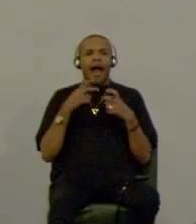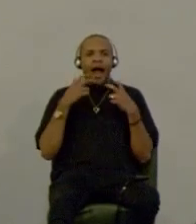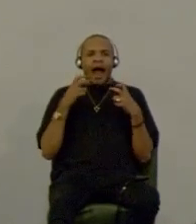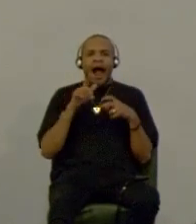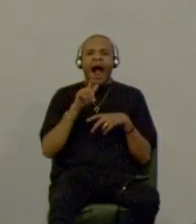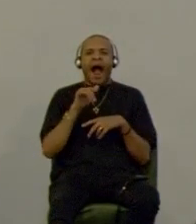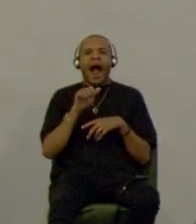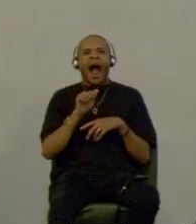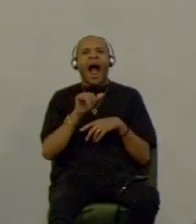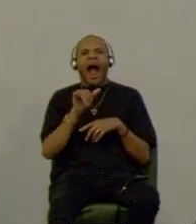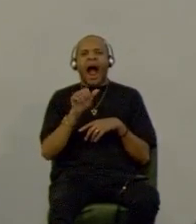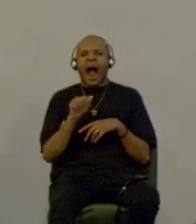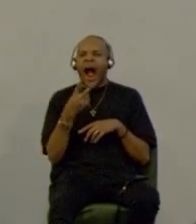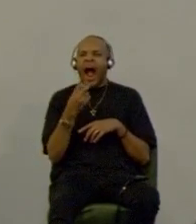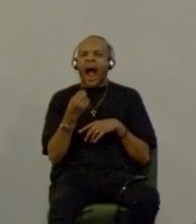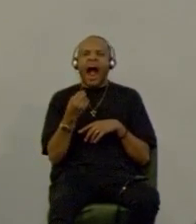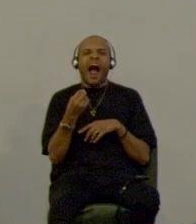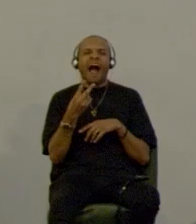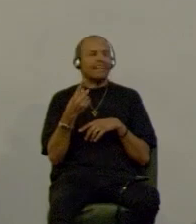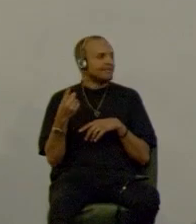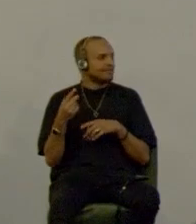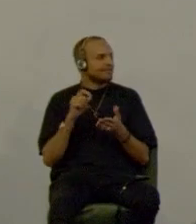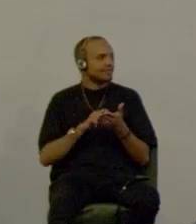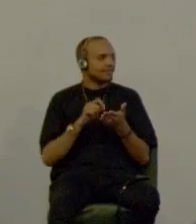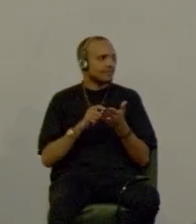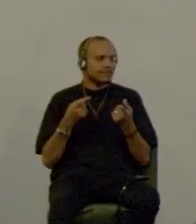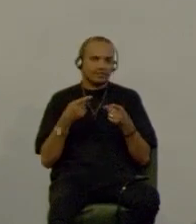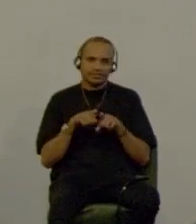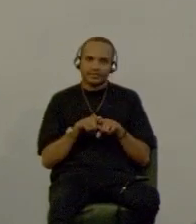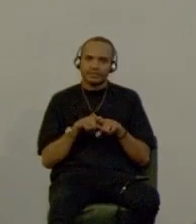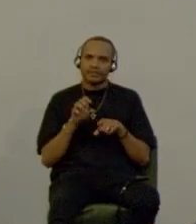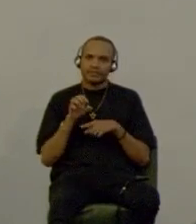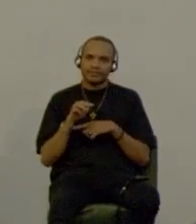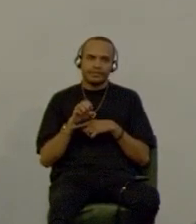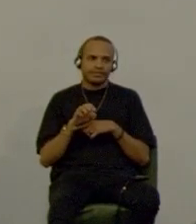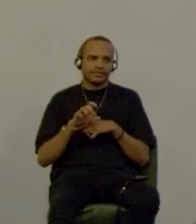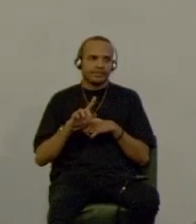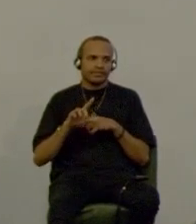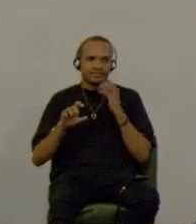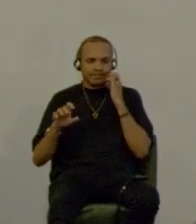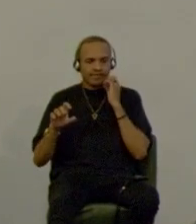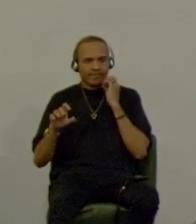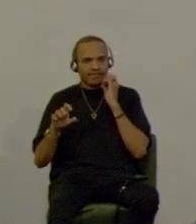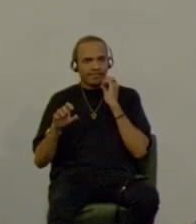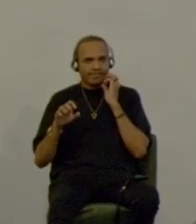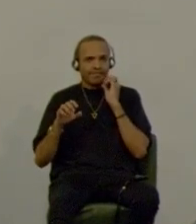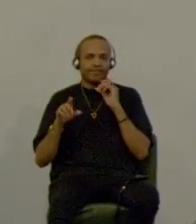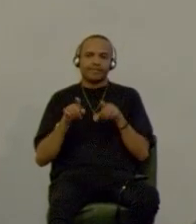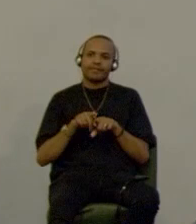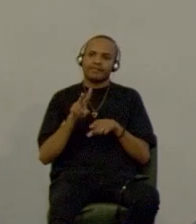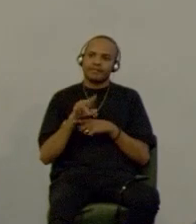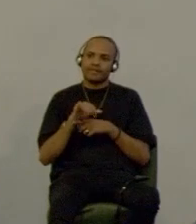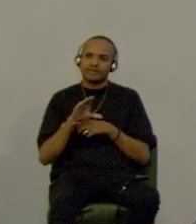de Gaia, de 2021, que foi escrito justamente com Emanuele Cottia, que esteve aqui conosco, com a